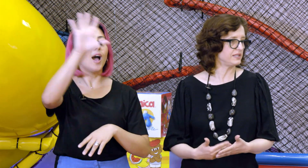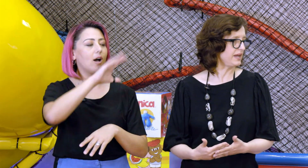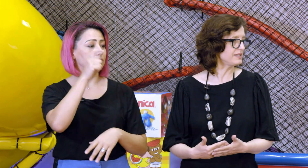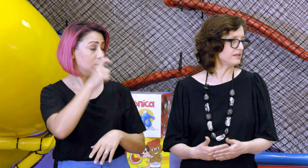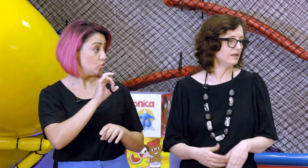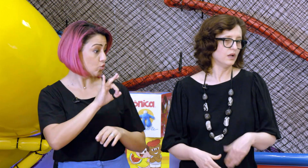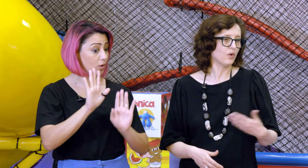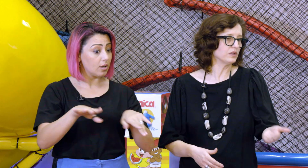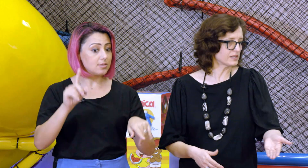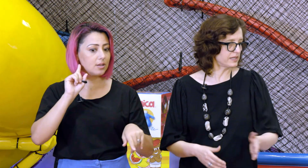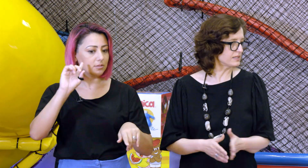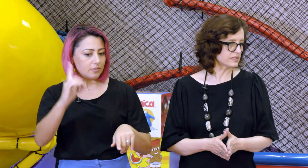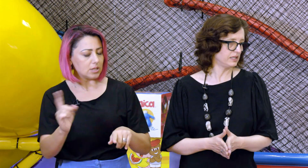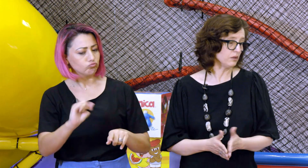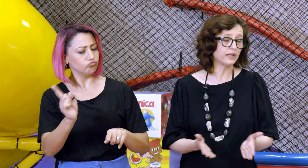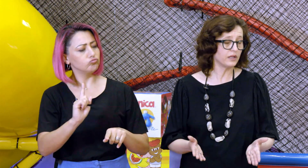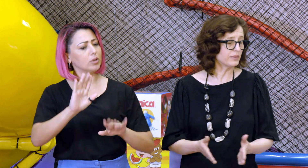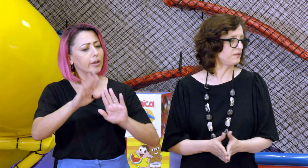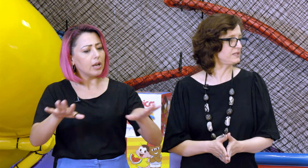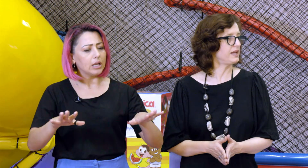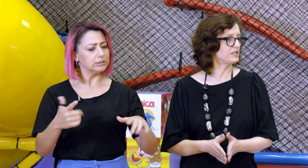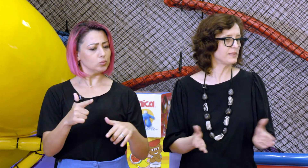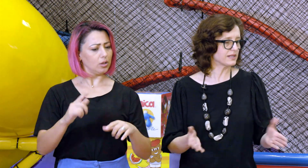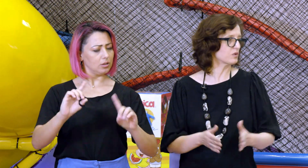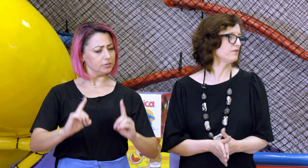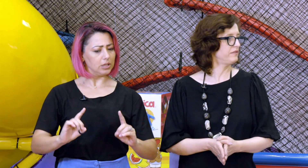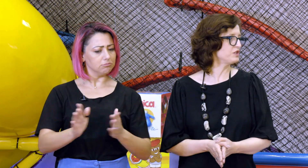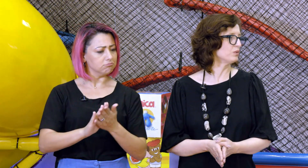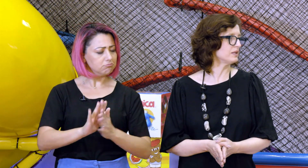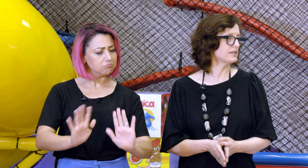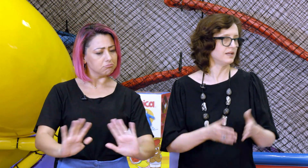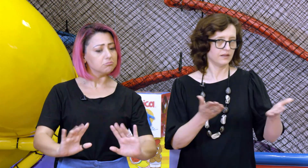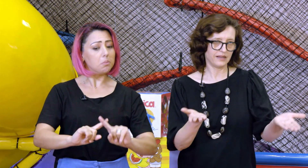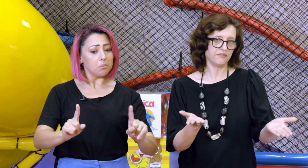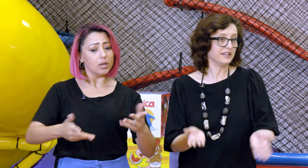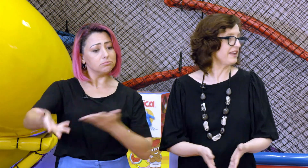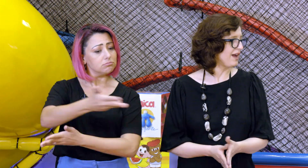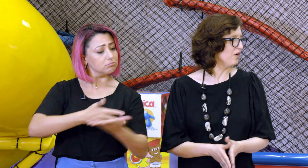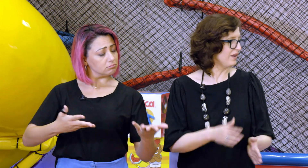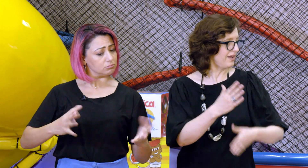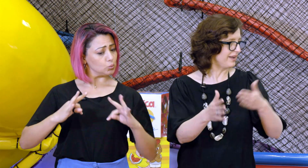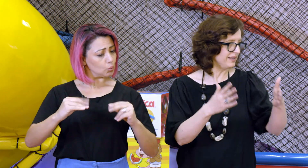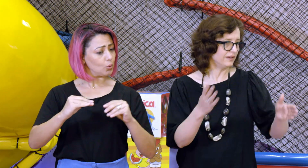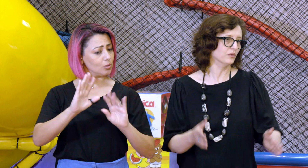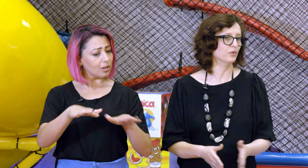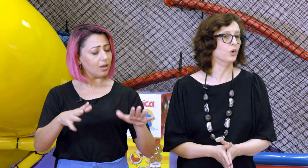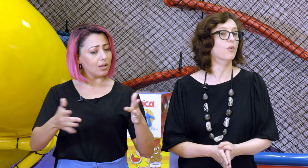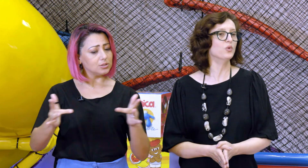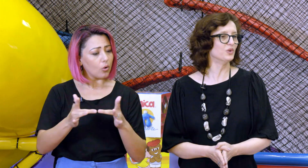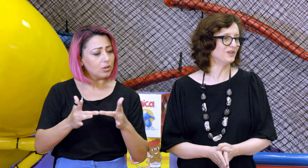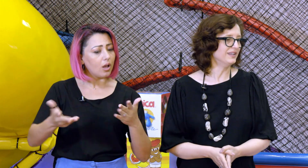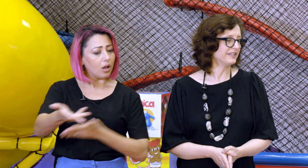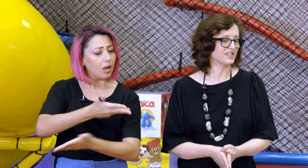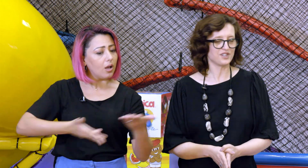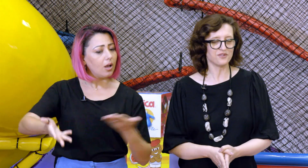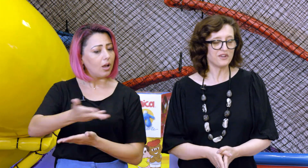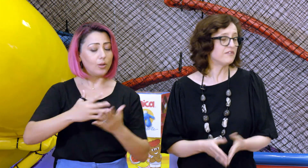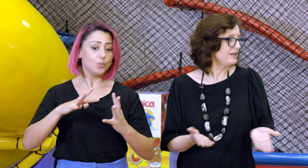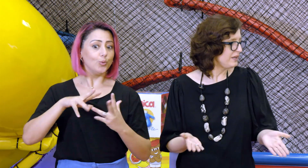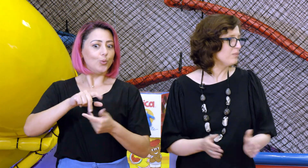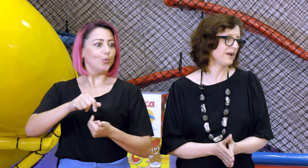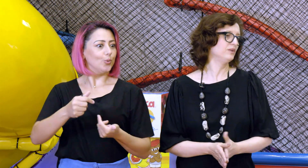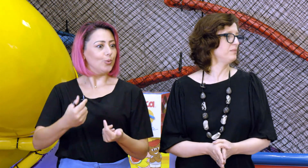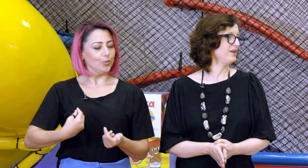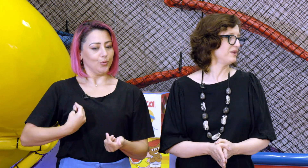alguma deficiência, quanto as crianças que não têm nenhuma deficiência, mas elas convivem juntas na vida real, né? Aí no mundo que a gente